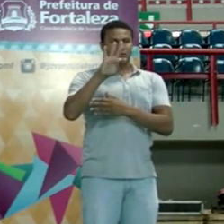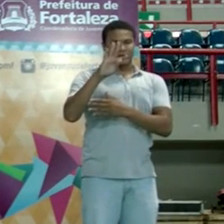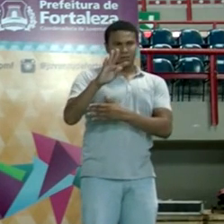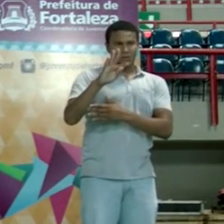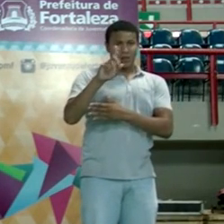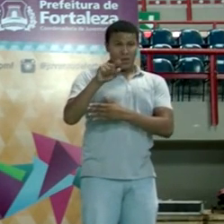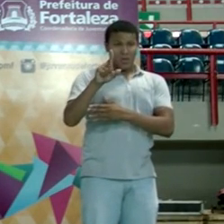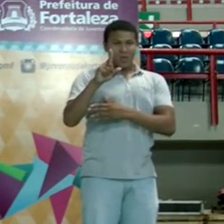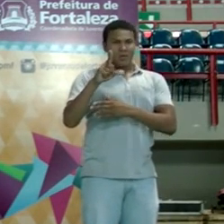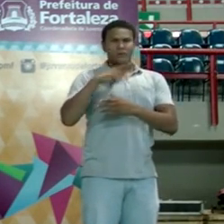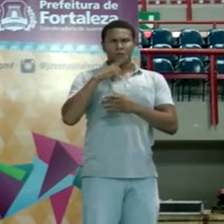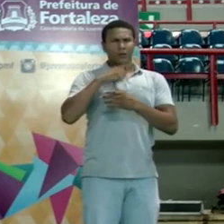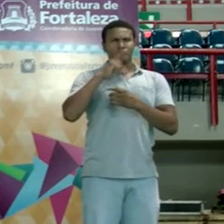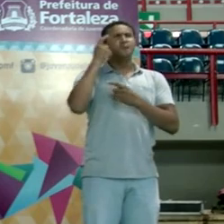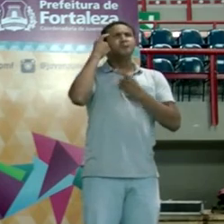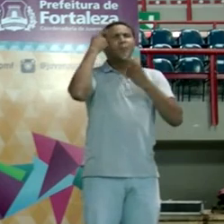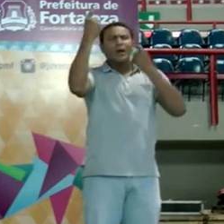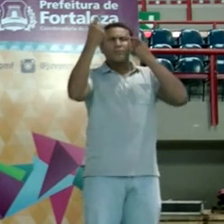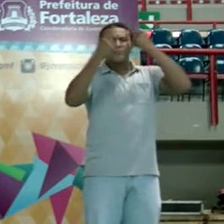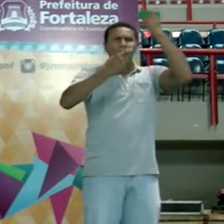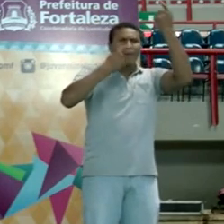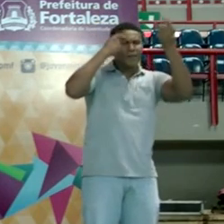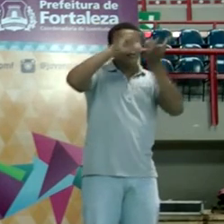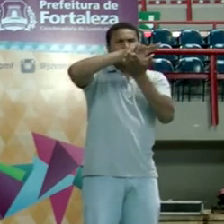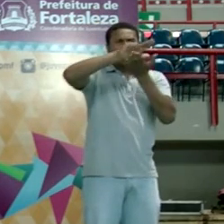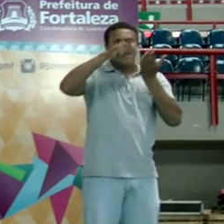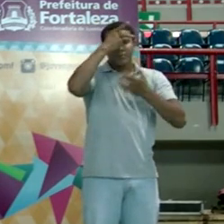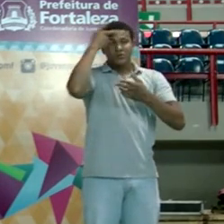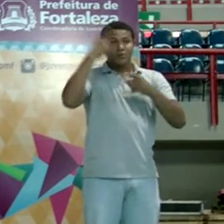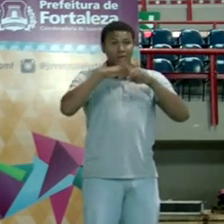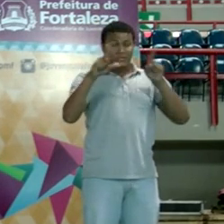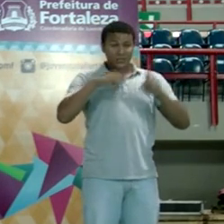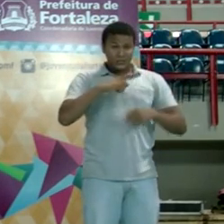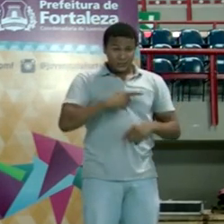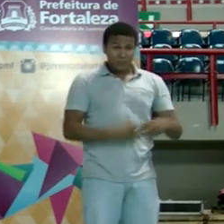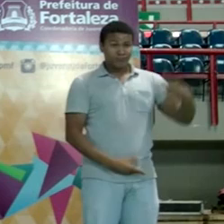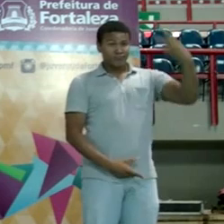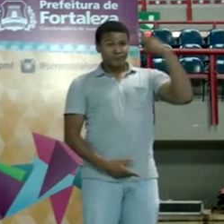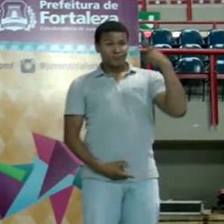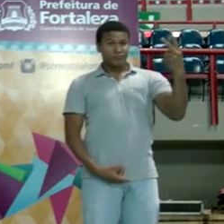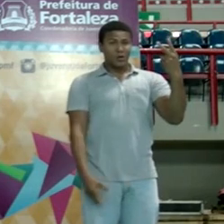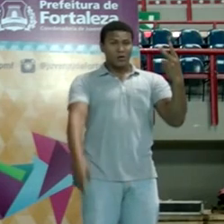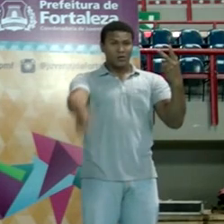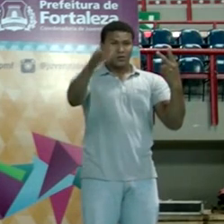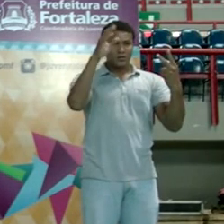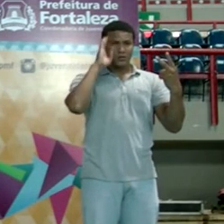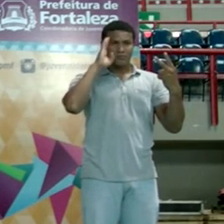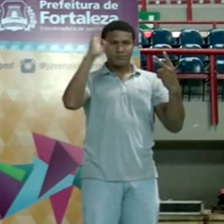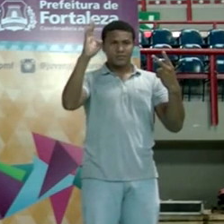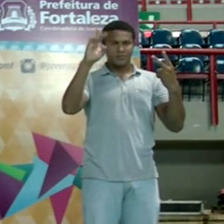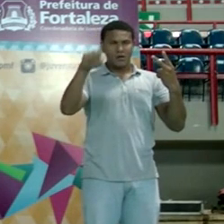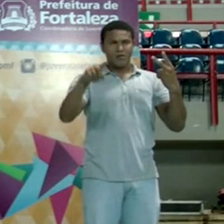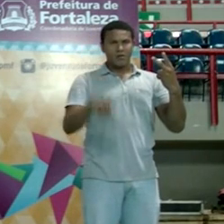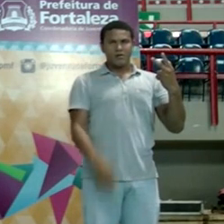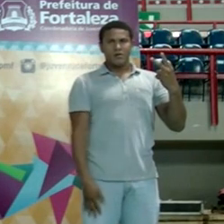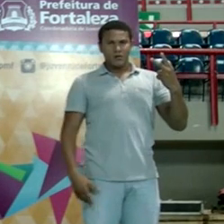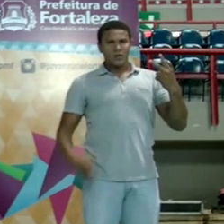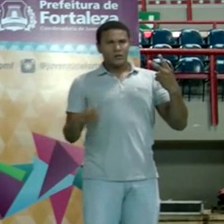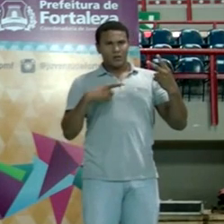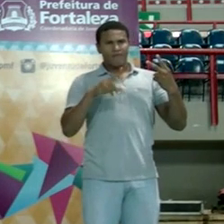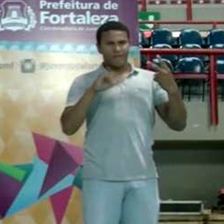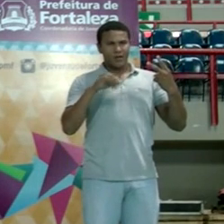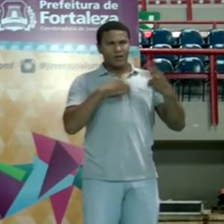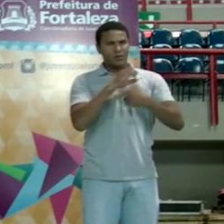nós vamos ter obviamente vários pensadores, mas existem aí dois que eu vejo aí uma possibilidade muito grande, né, de estar